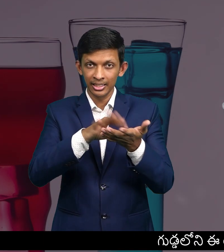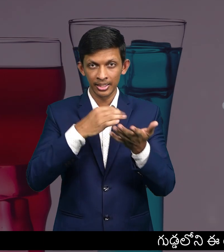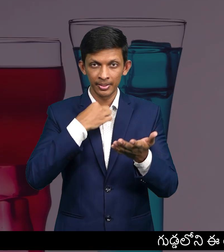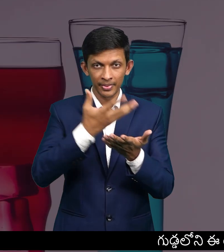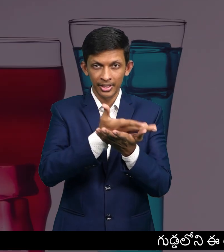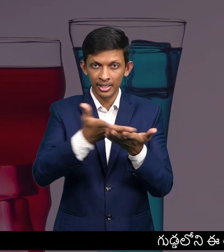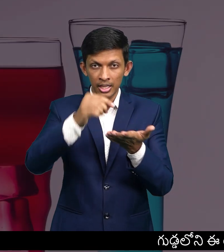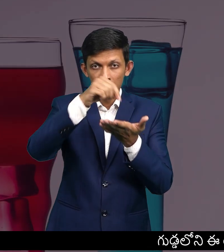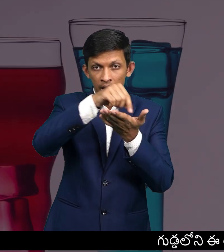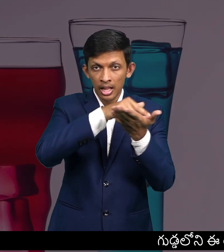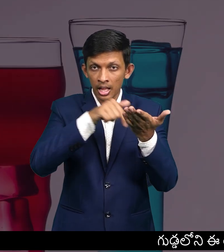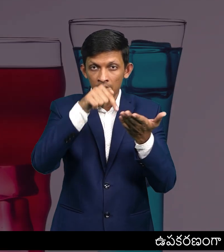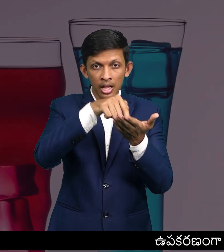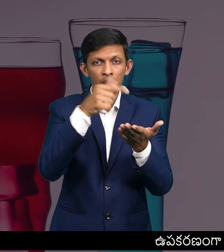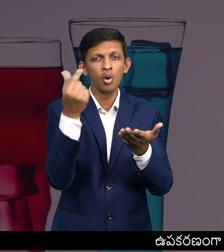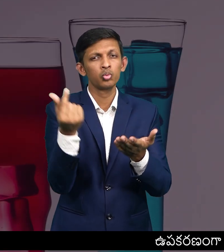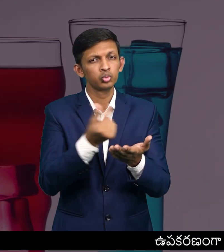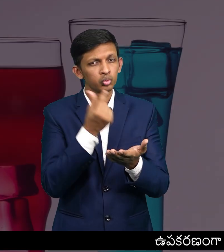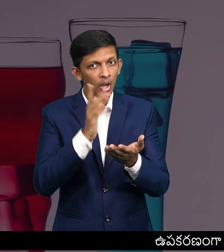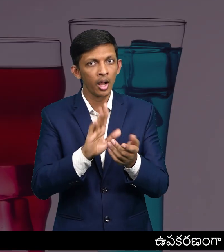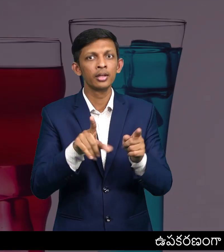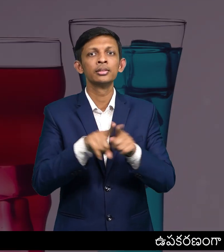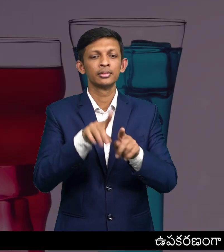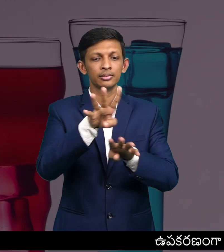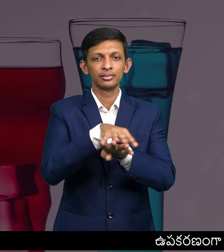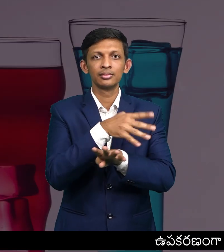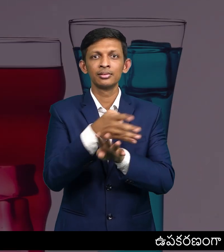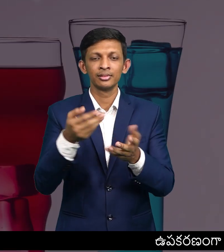రంధ్రాలను వడకట్టే ఉపకరణంగా ఉపయోగించవచ్చు.